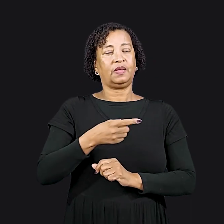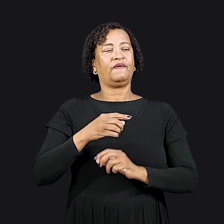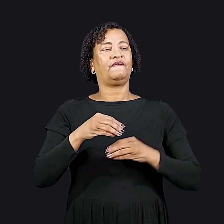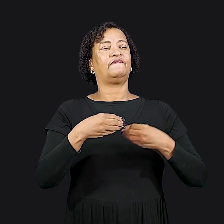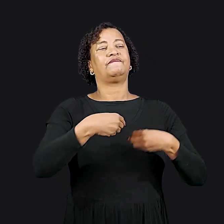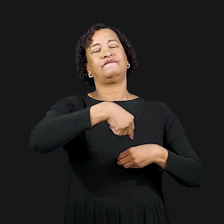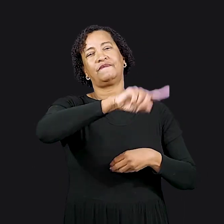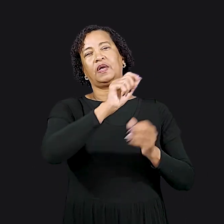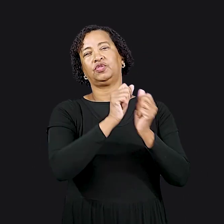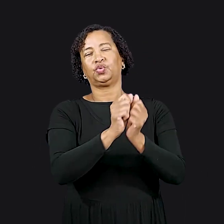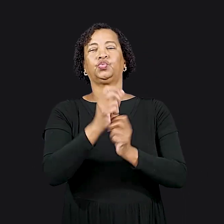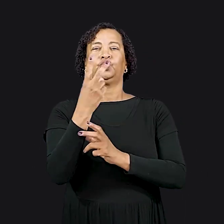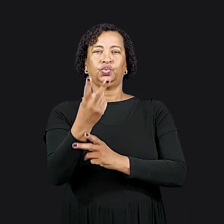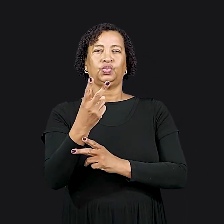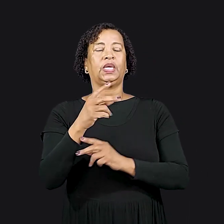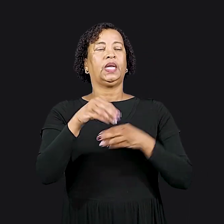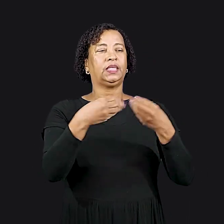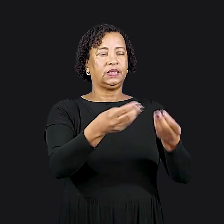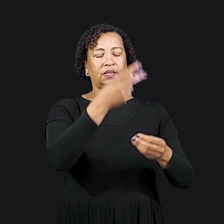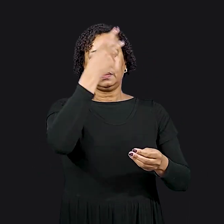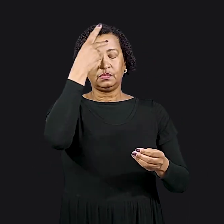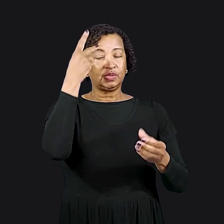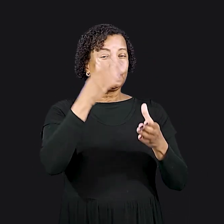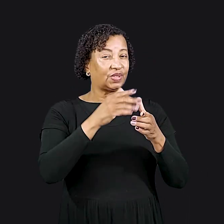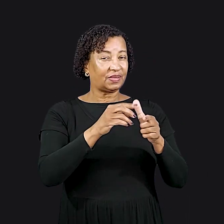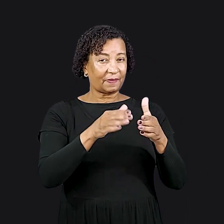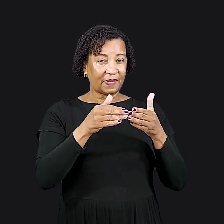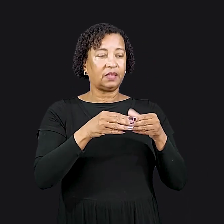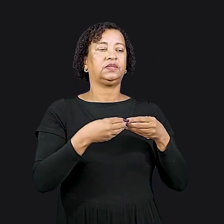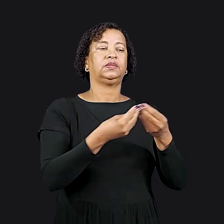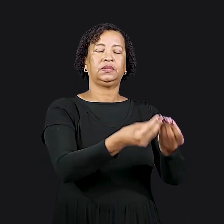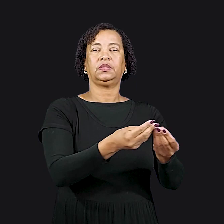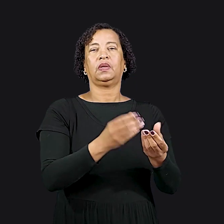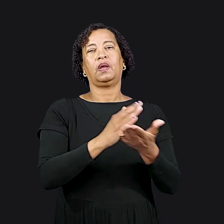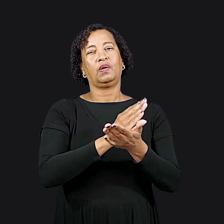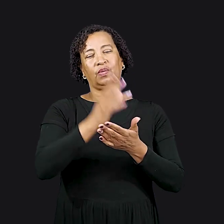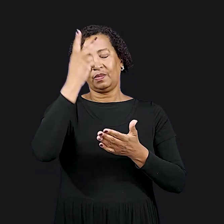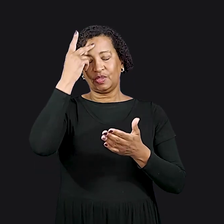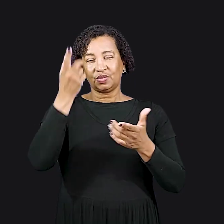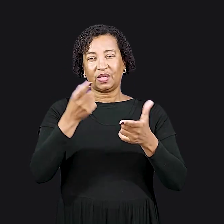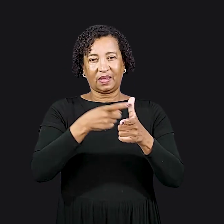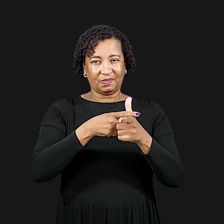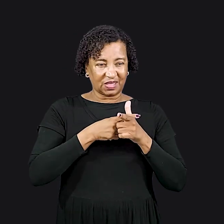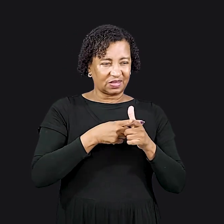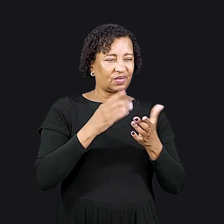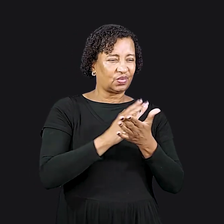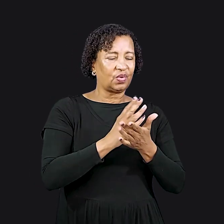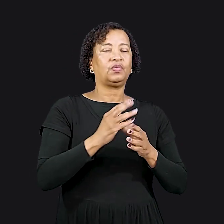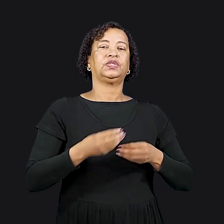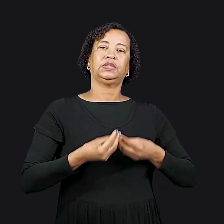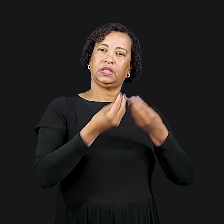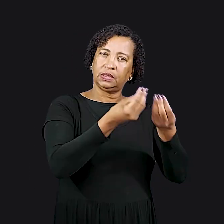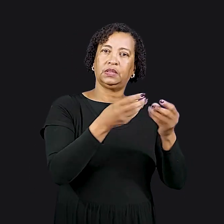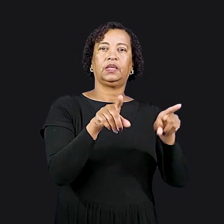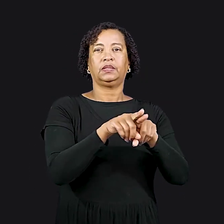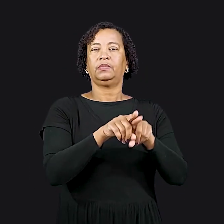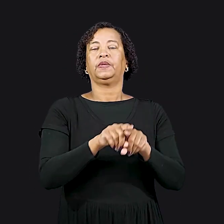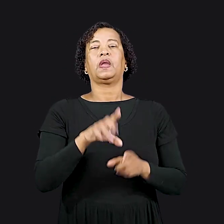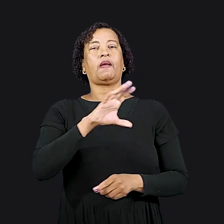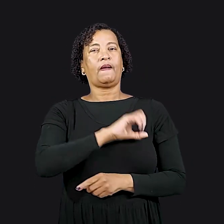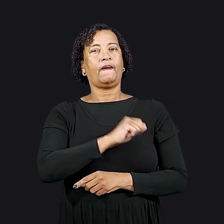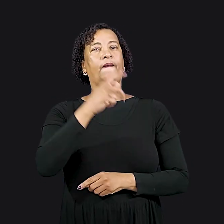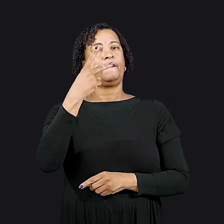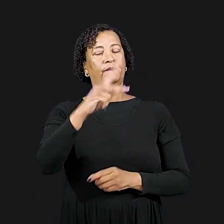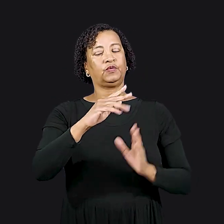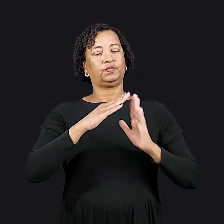a quem lhe pede, e não volte as costas àquele que deseja pedir-lhe algo emprestado. Vocês ouviram o que foi dito. Ame o